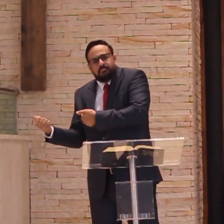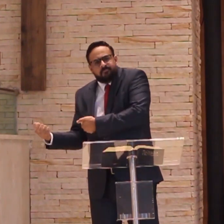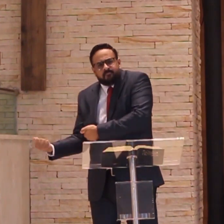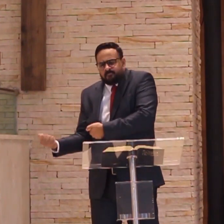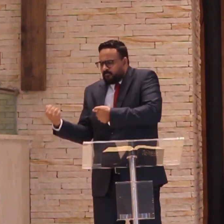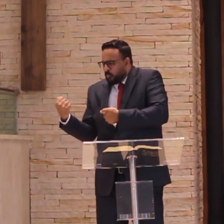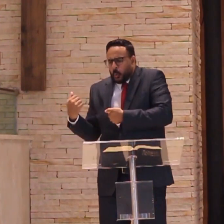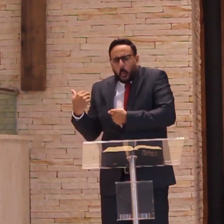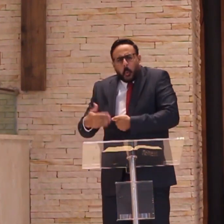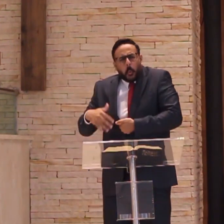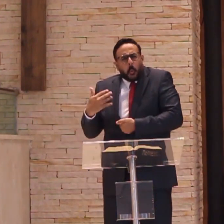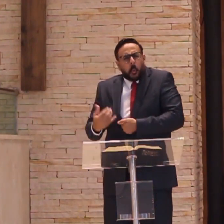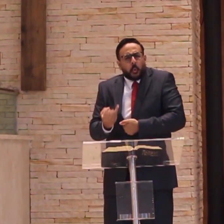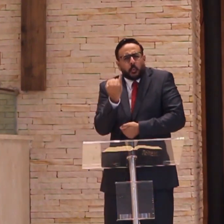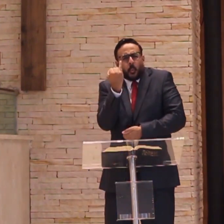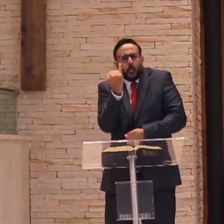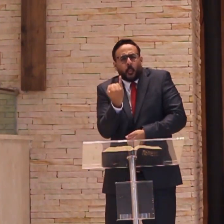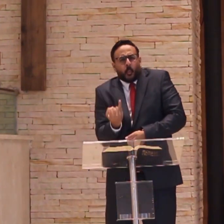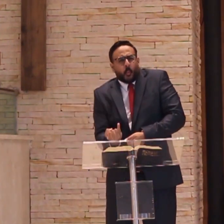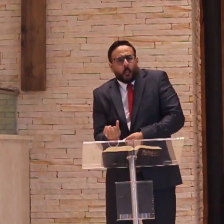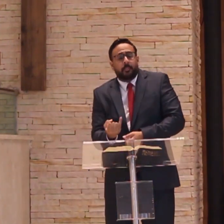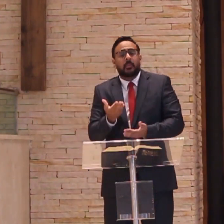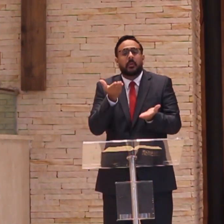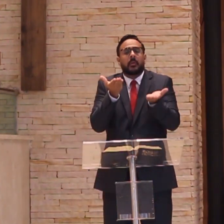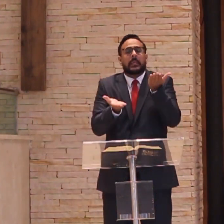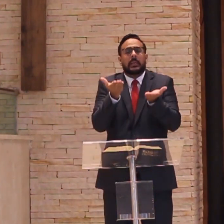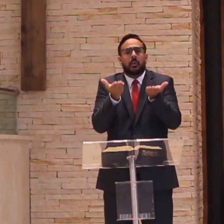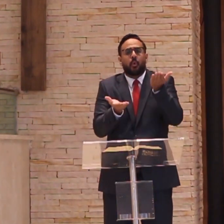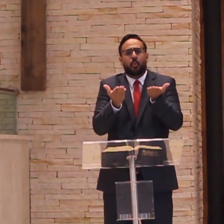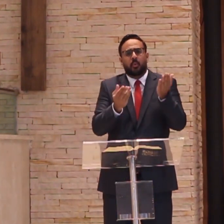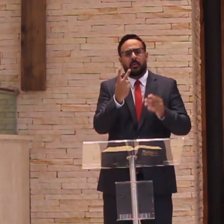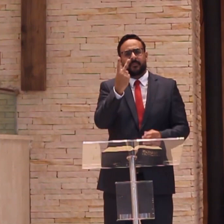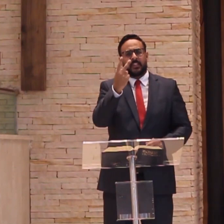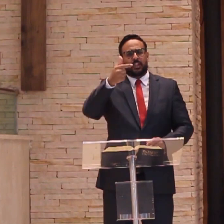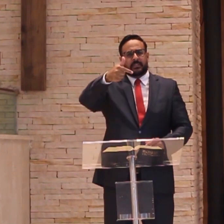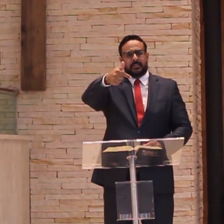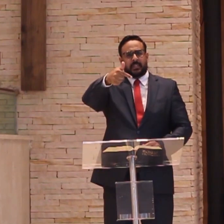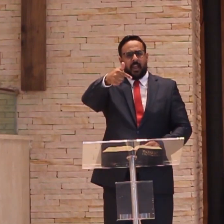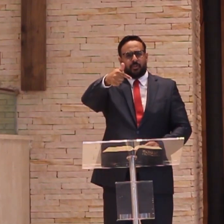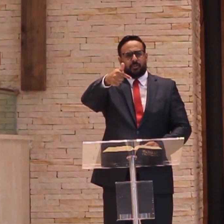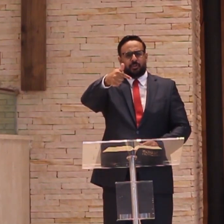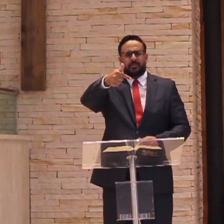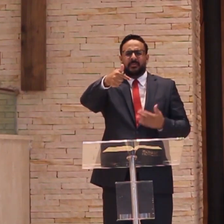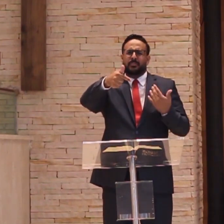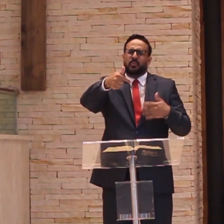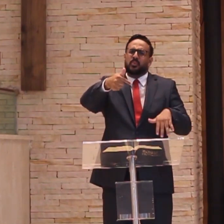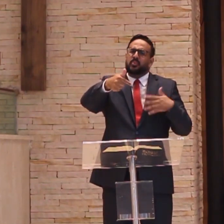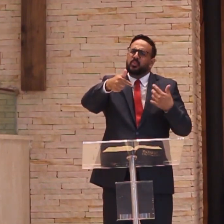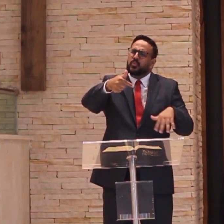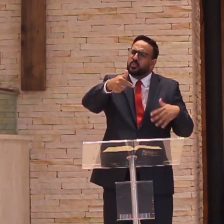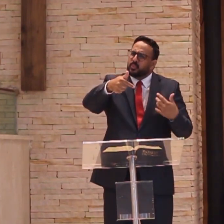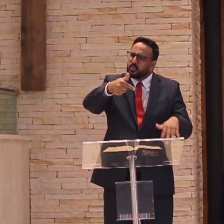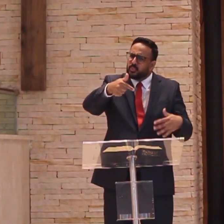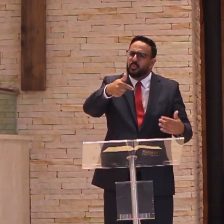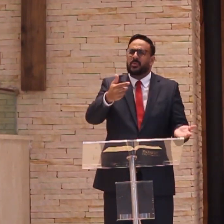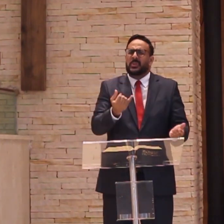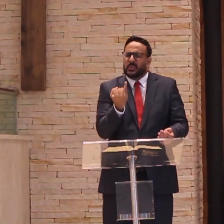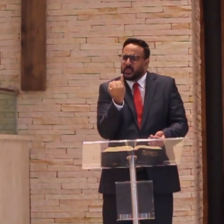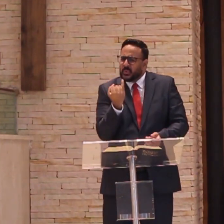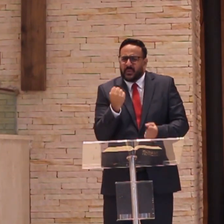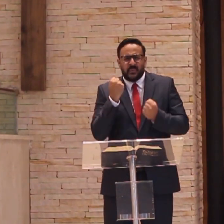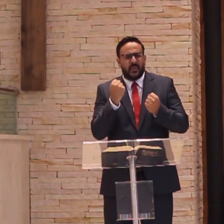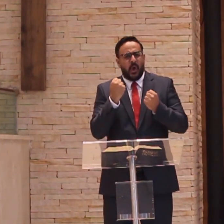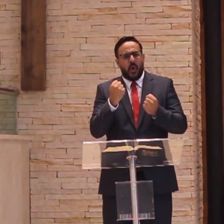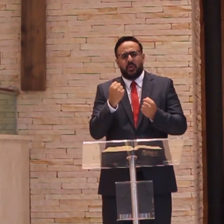eles correram para ver quem estava ali, porque ainda estava vivo, e estava uma pessoa que